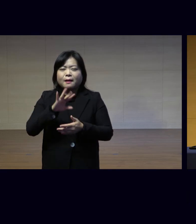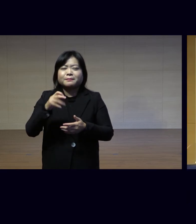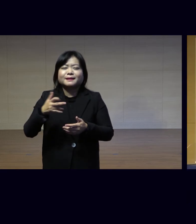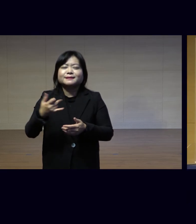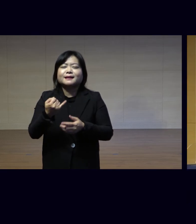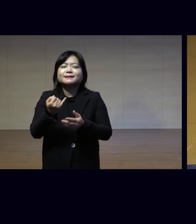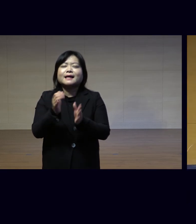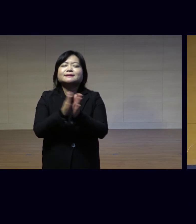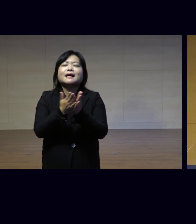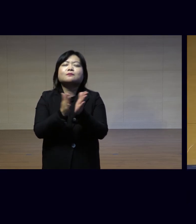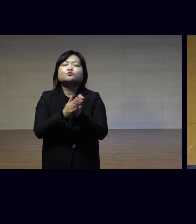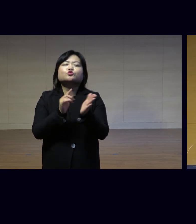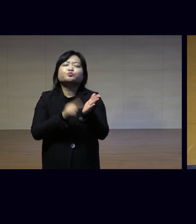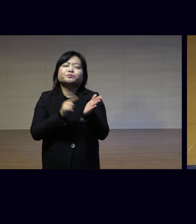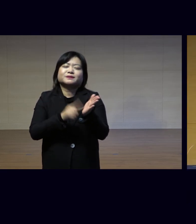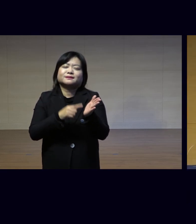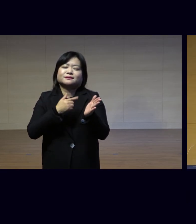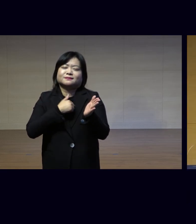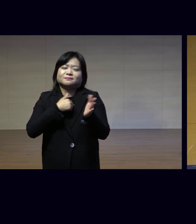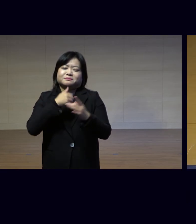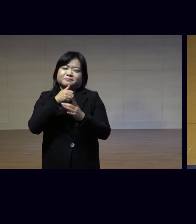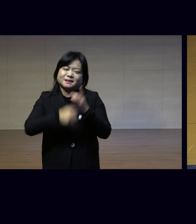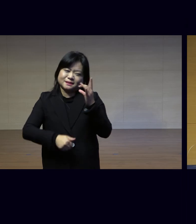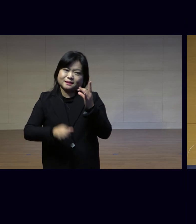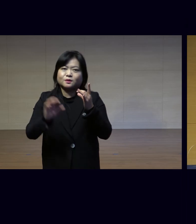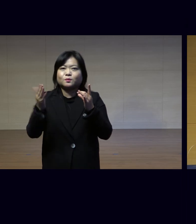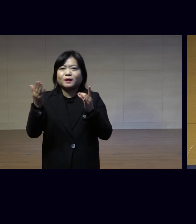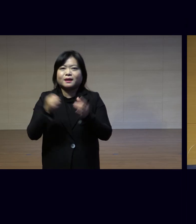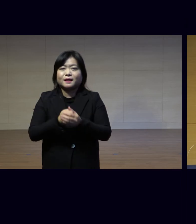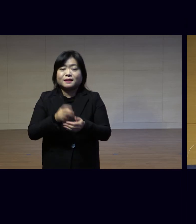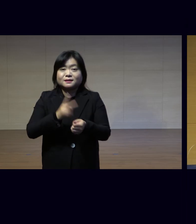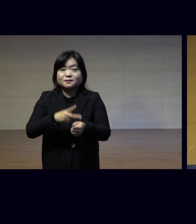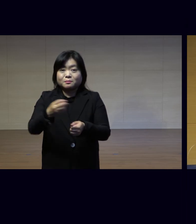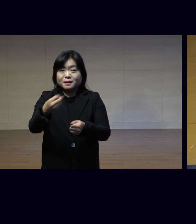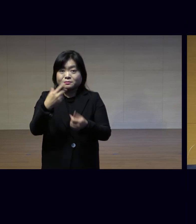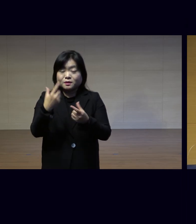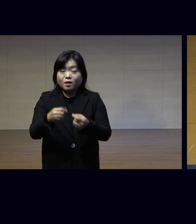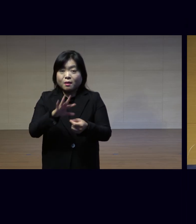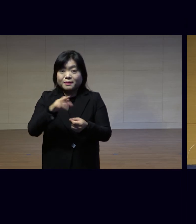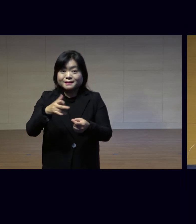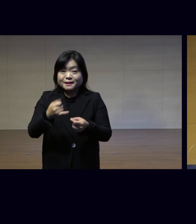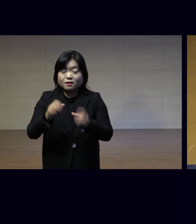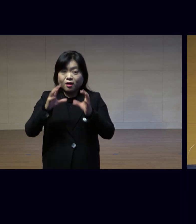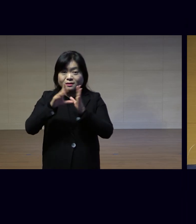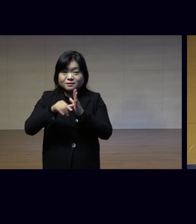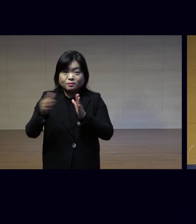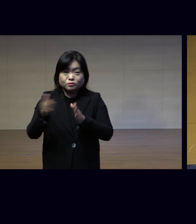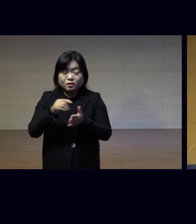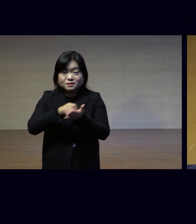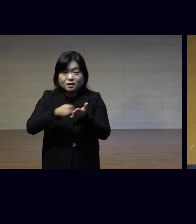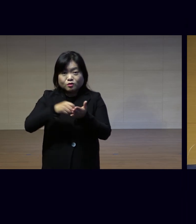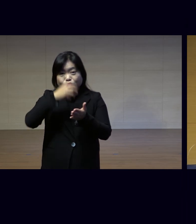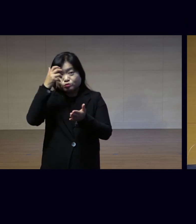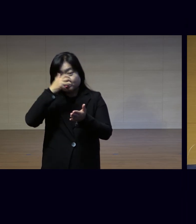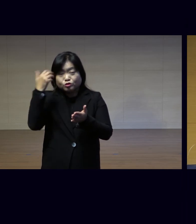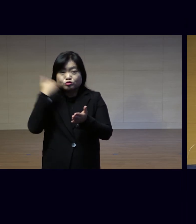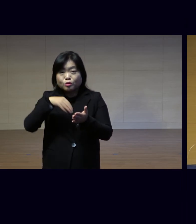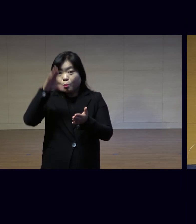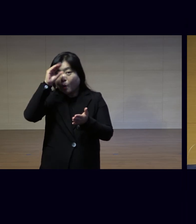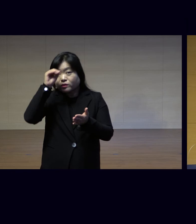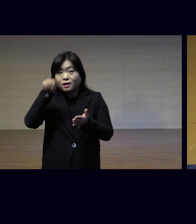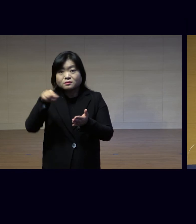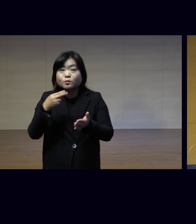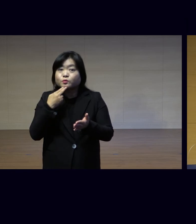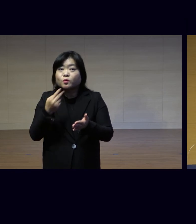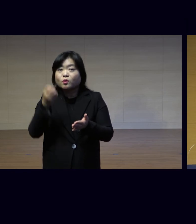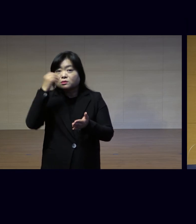발자크의 작품이 저를 빨아들인 겁니다. 선생님 말씀대로 발자크는 어린 시절부터 작가를 꿈꾸고 누구를 모델로 하지 않았어요.